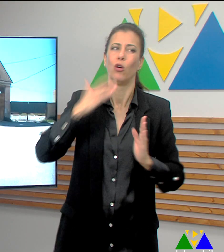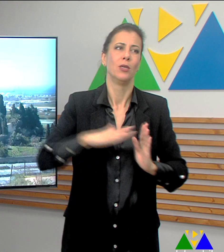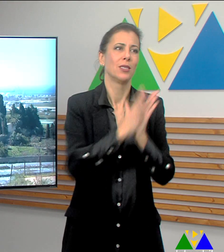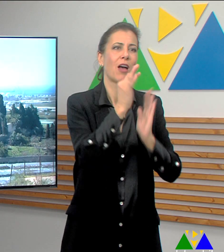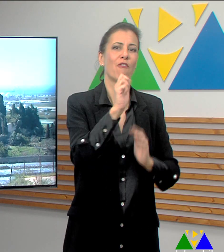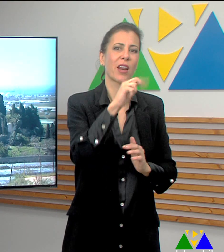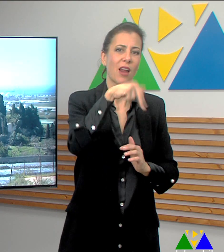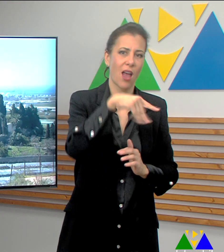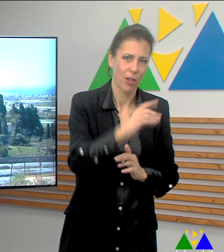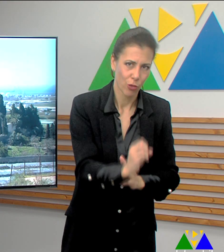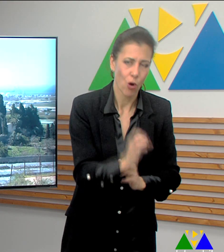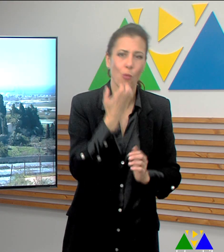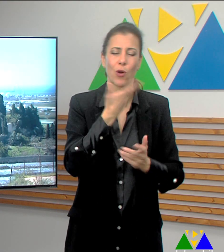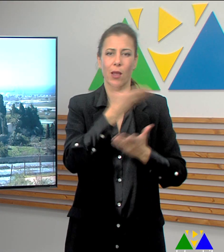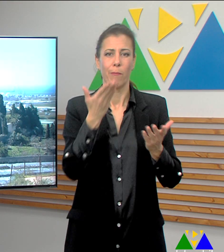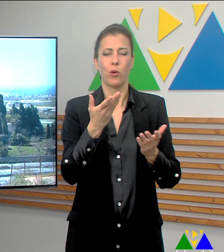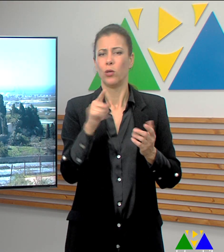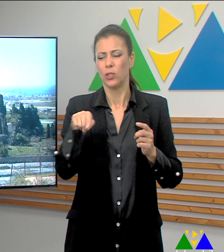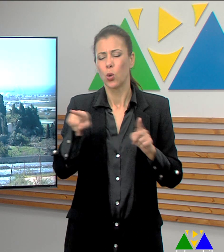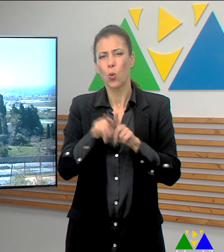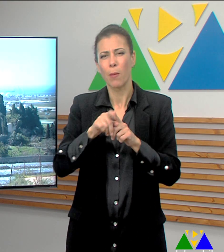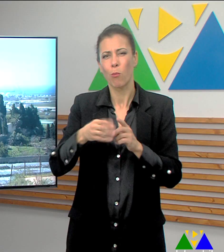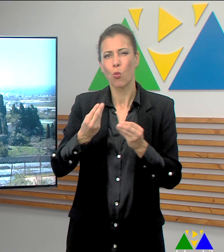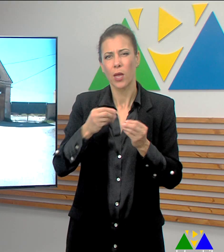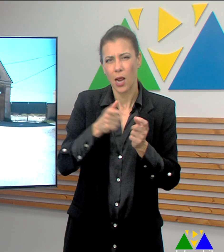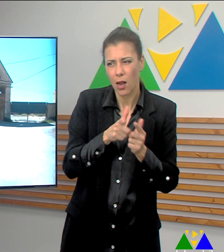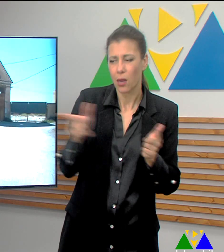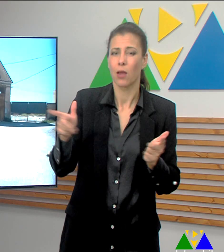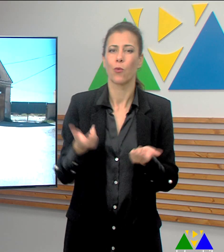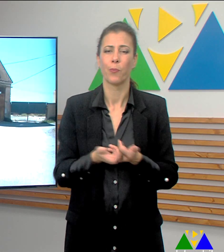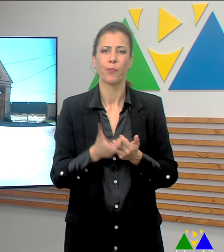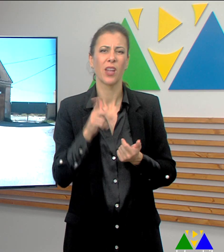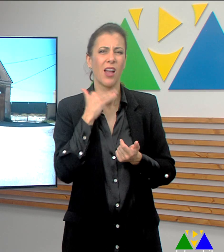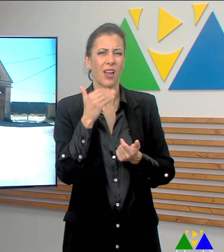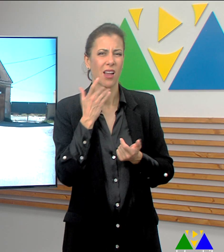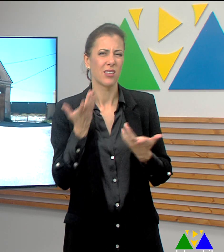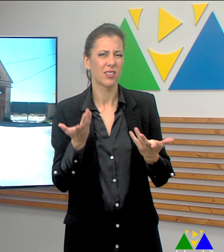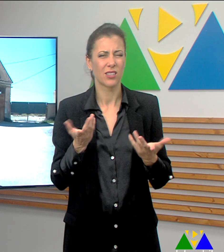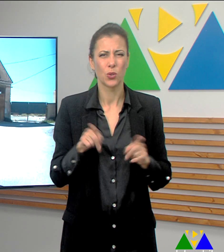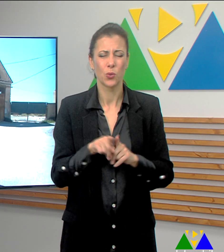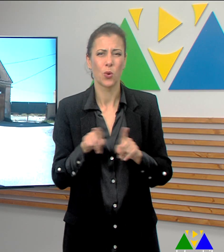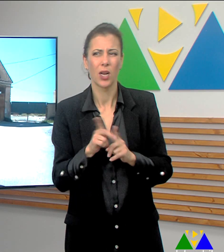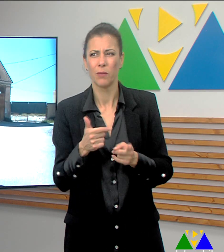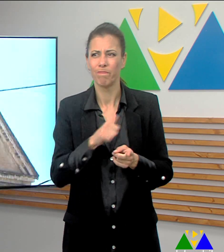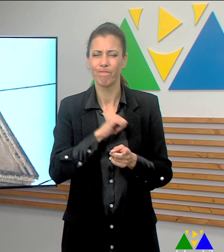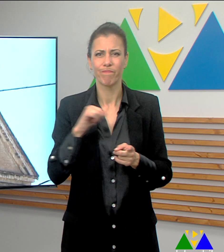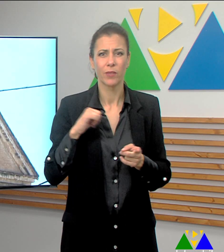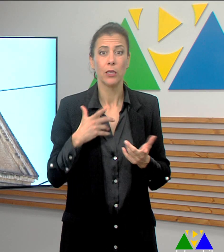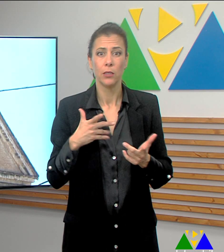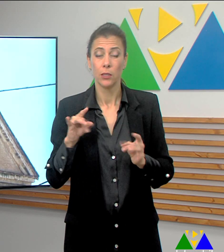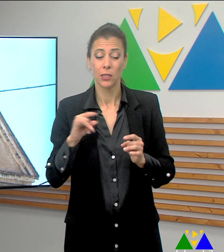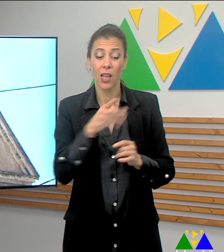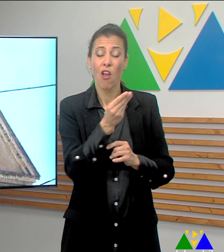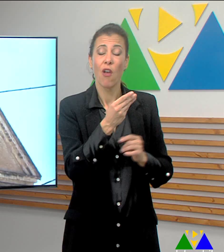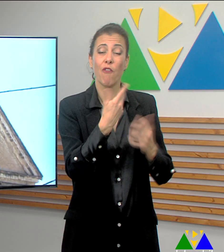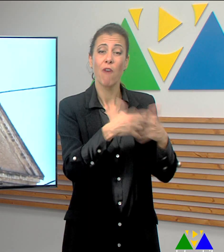de fábrica del Pilar, está un poco apartada, ¿no? Sí. Porque casi que eran coetáneas, ¿no? Sí, sí. El momento que empieza la fabriquilla, que fue